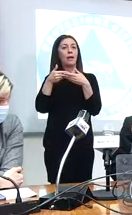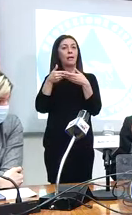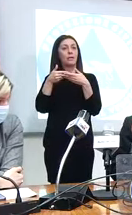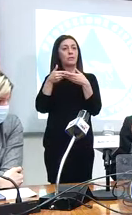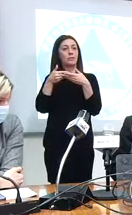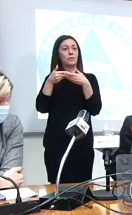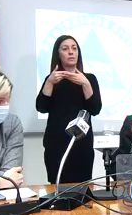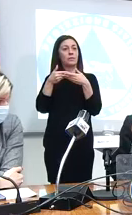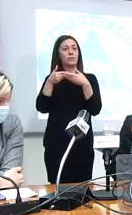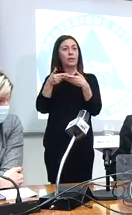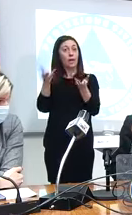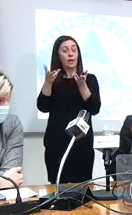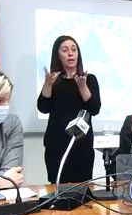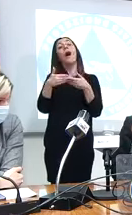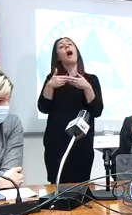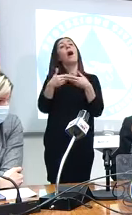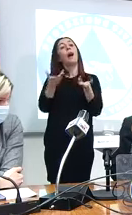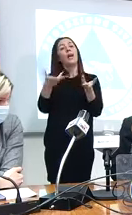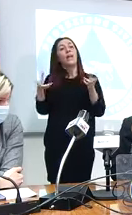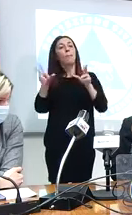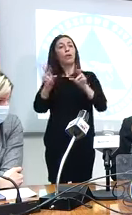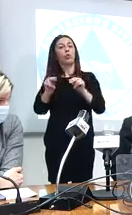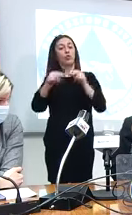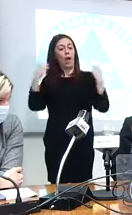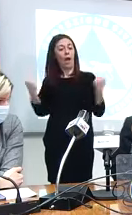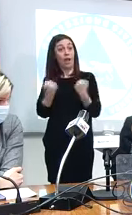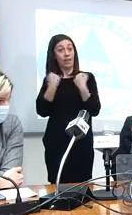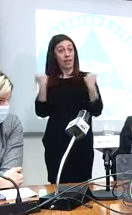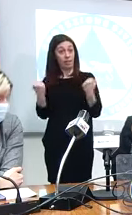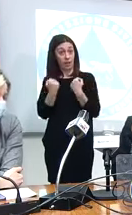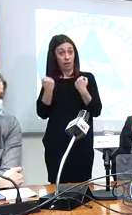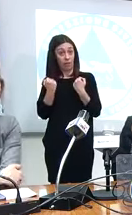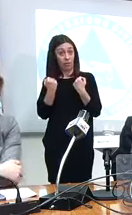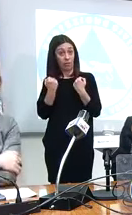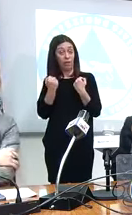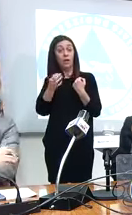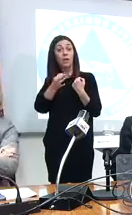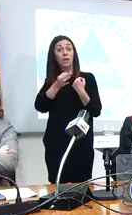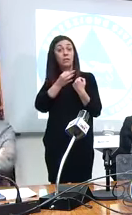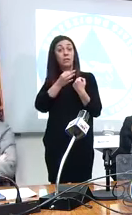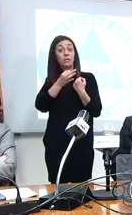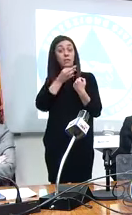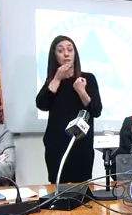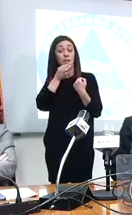dell'attività, che non significa abbassare la guardia.